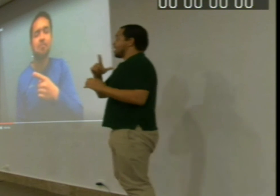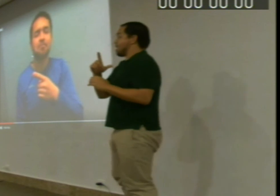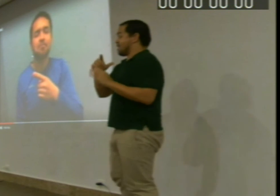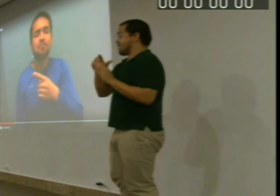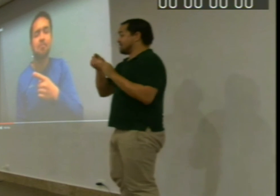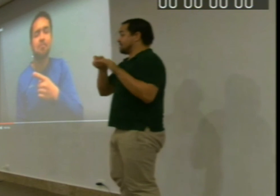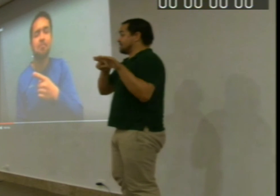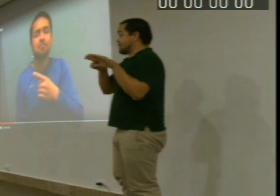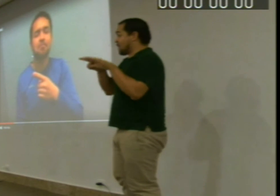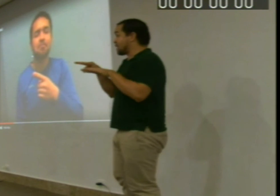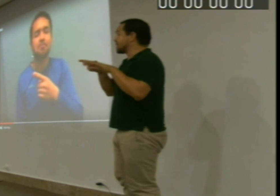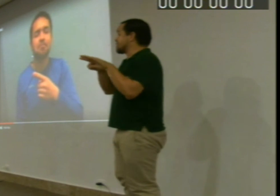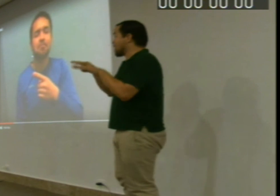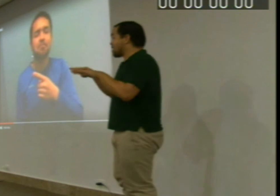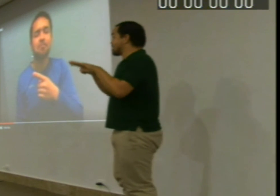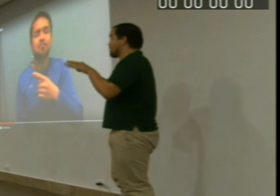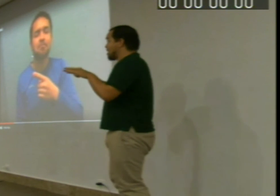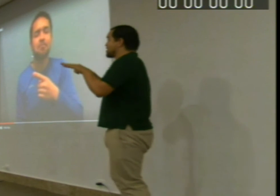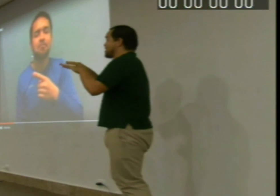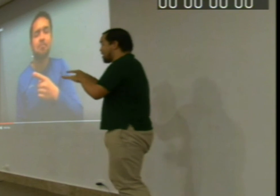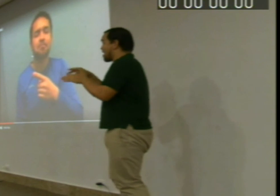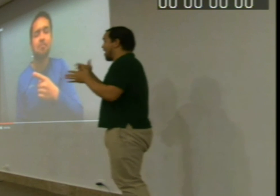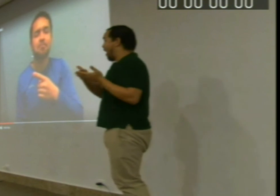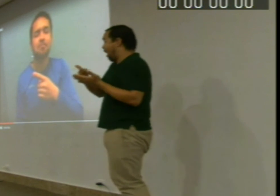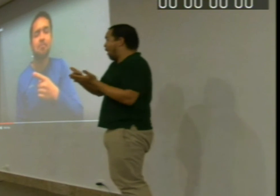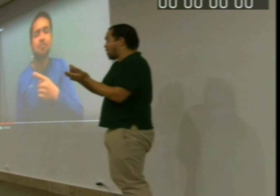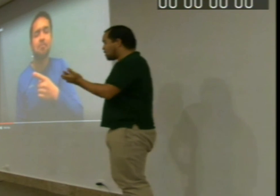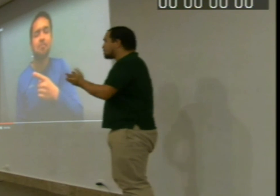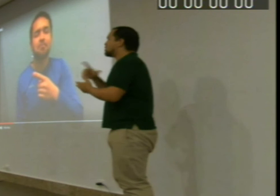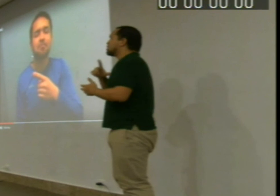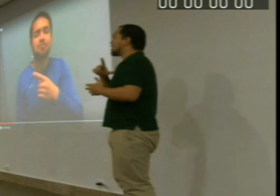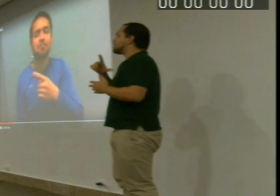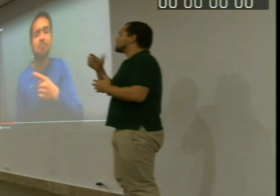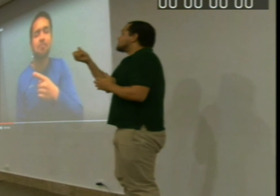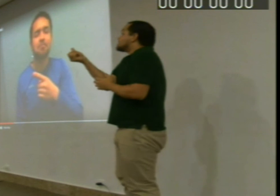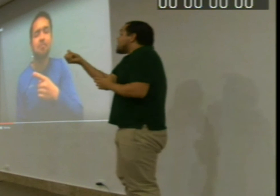fazer igual material dado passei semanas